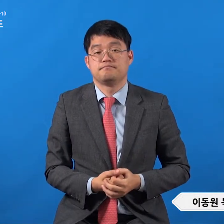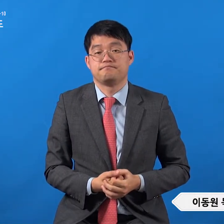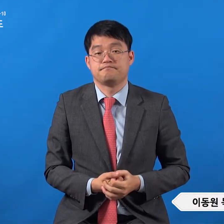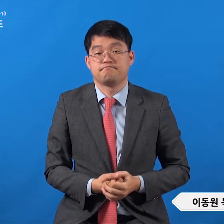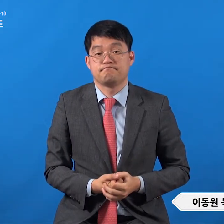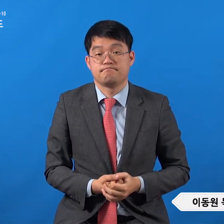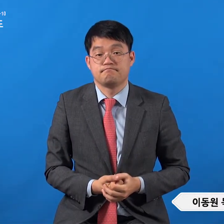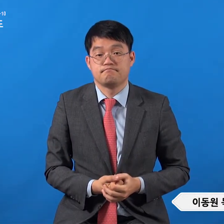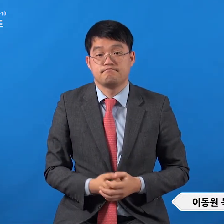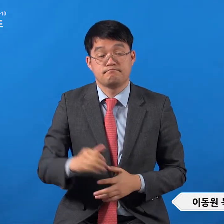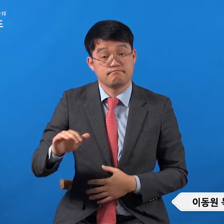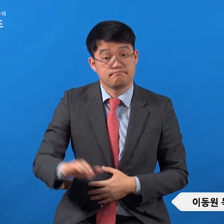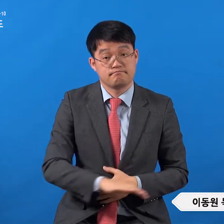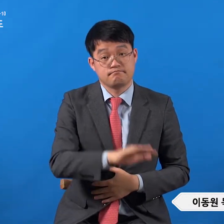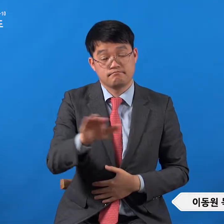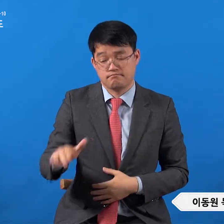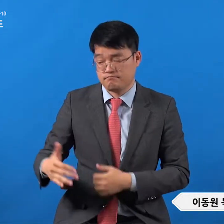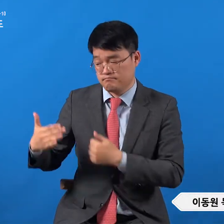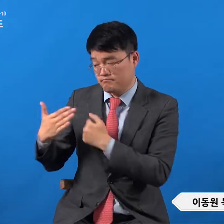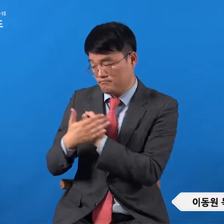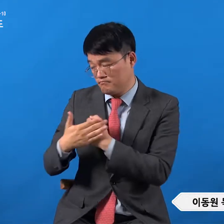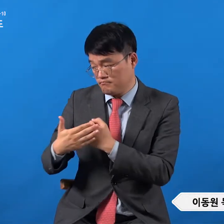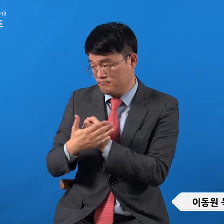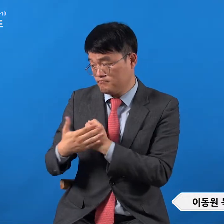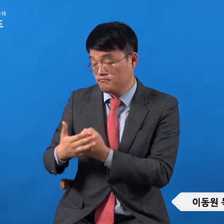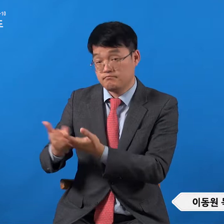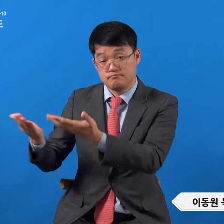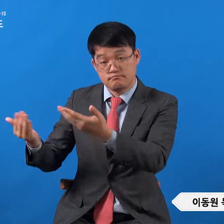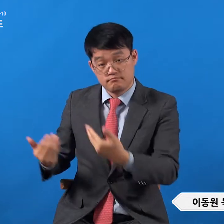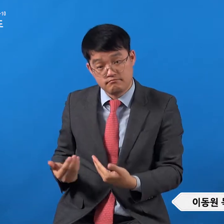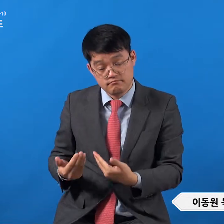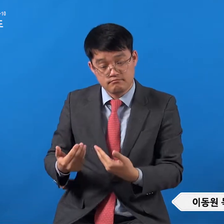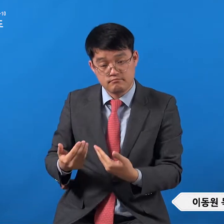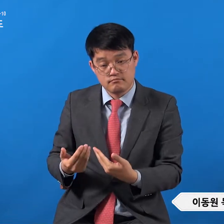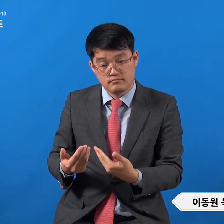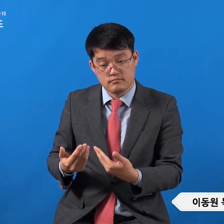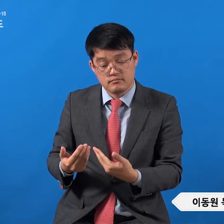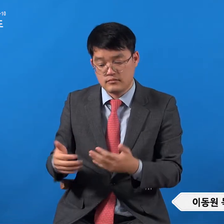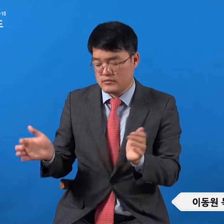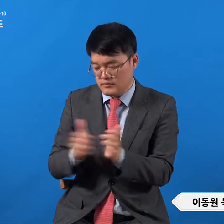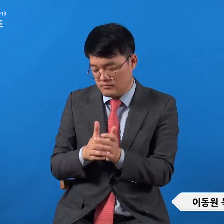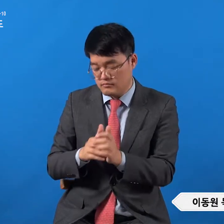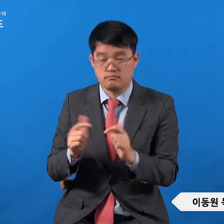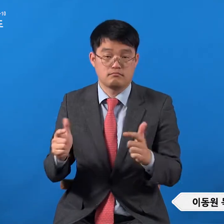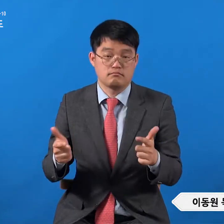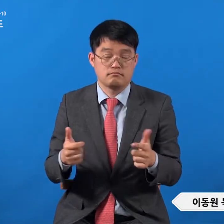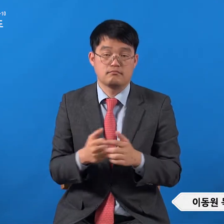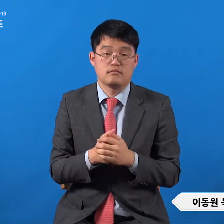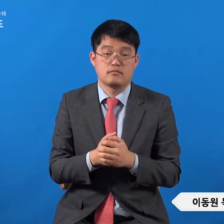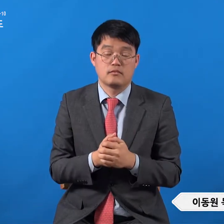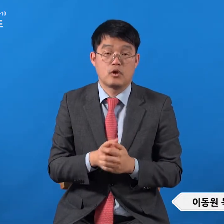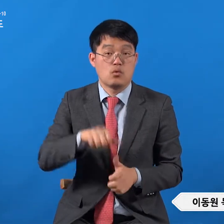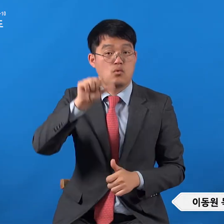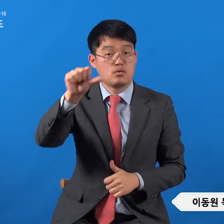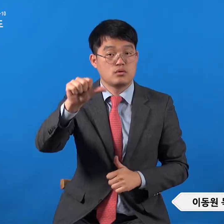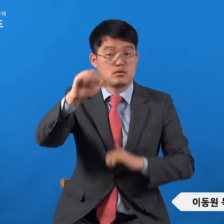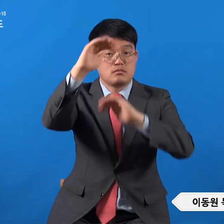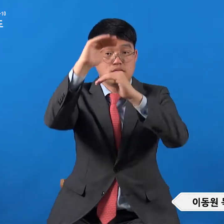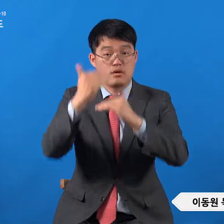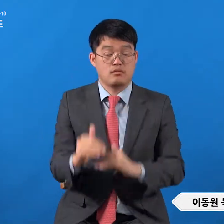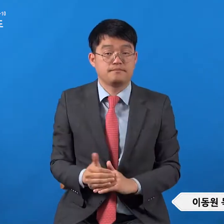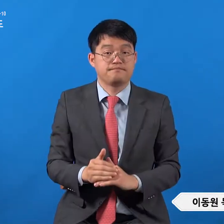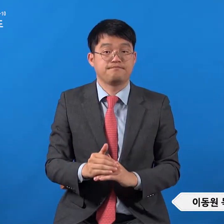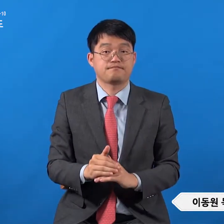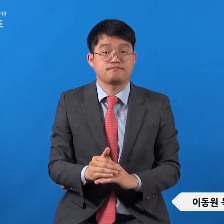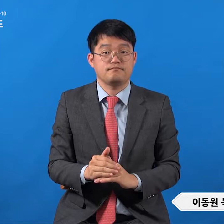자, 그런데 우리가 위로받는다, 여기서 성경의 약속은 끝나지 않아요. 5절의